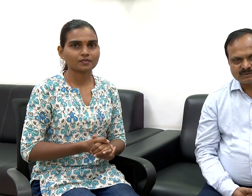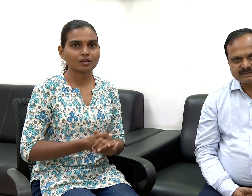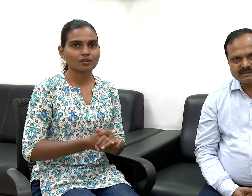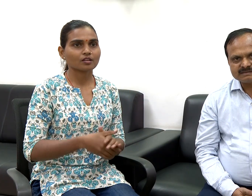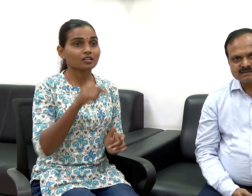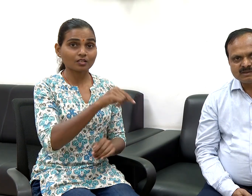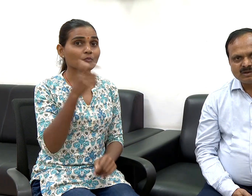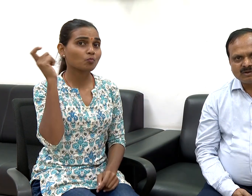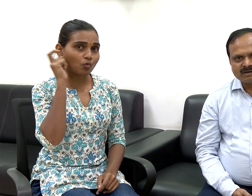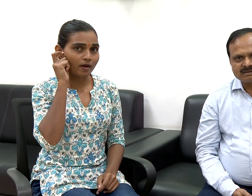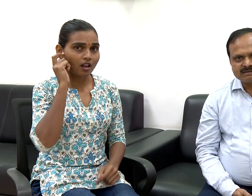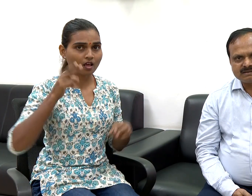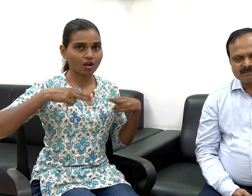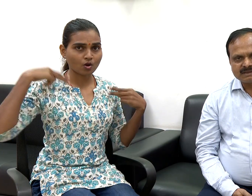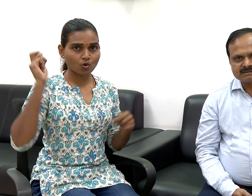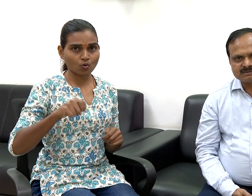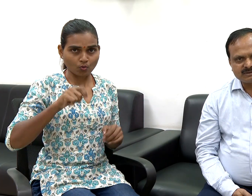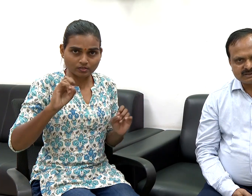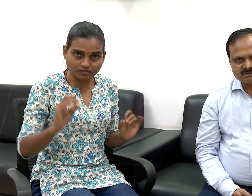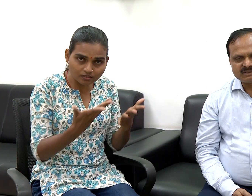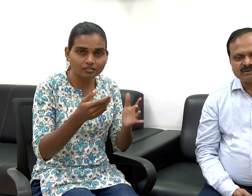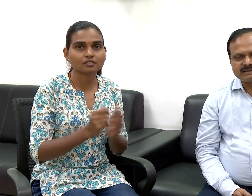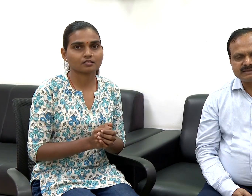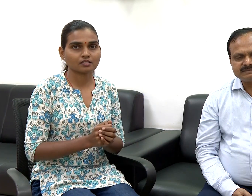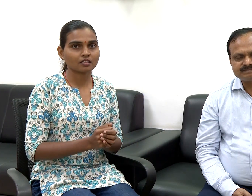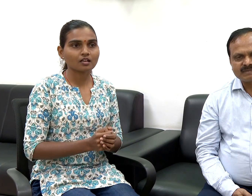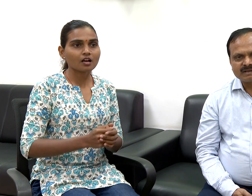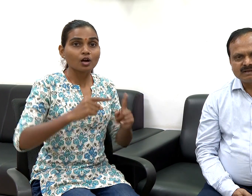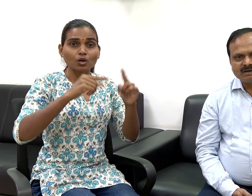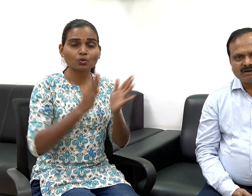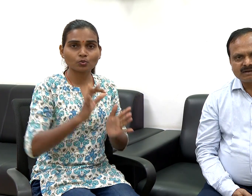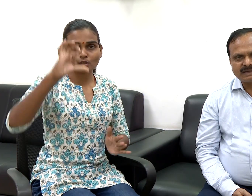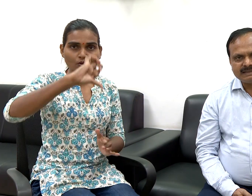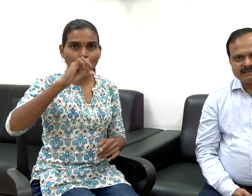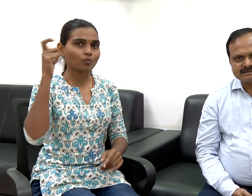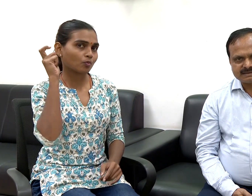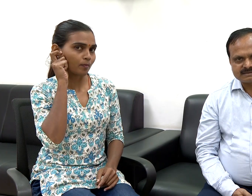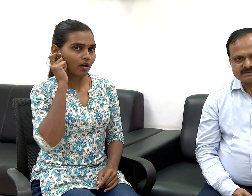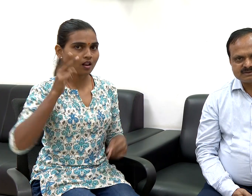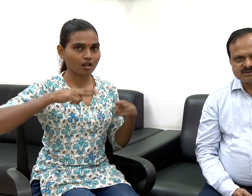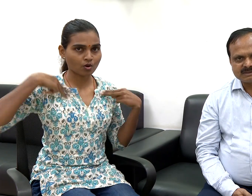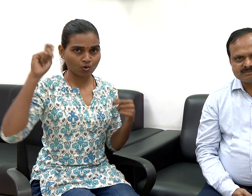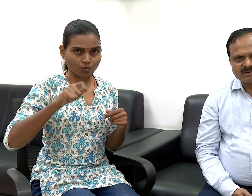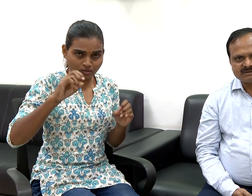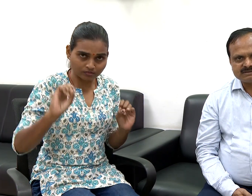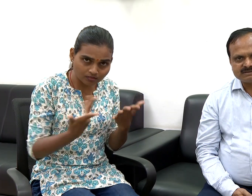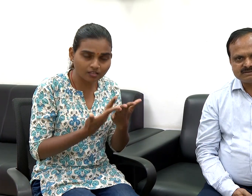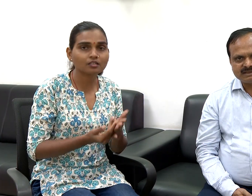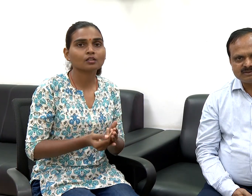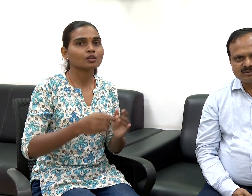की और लगभग 9 जितनी मोबाइल कोर्ट की हैं और 19 डिस्ट्रिक्ट, जो मतलब बहुत ज़िले दूर के